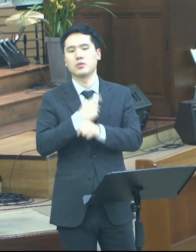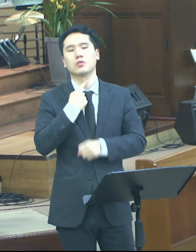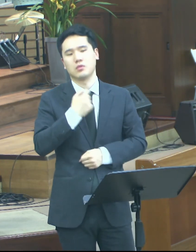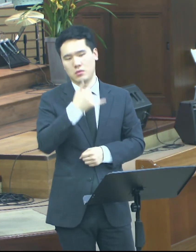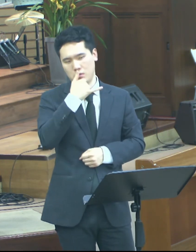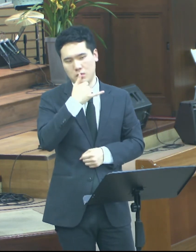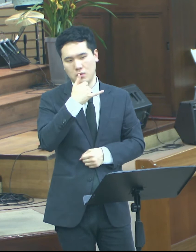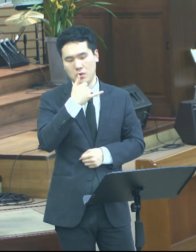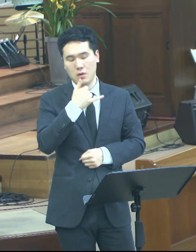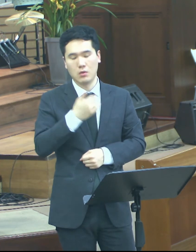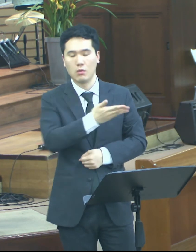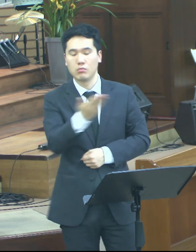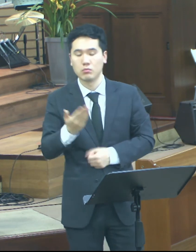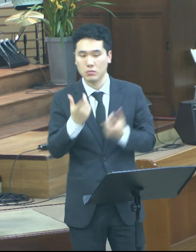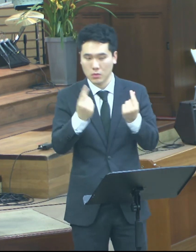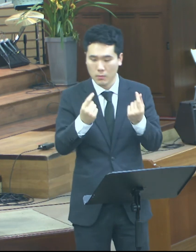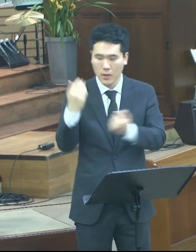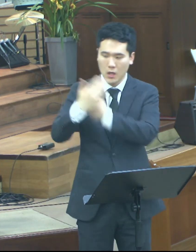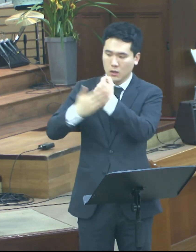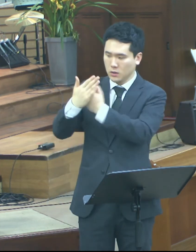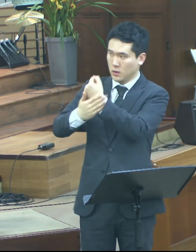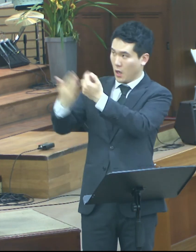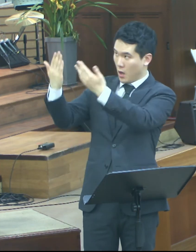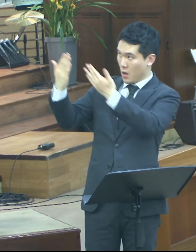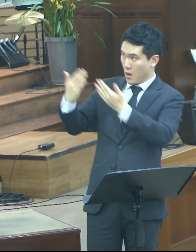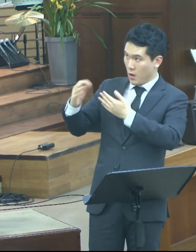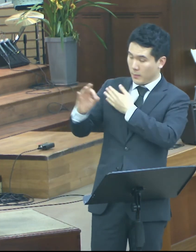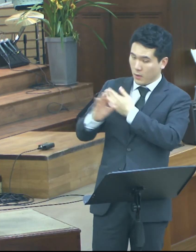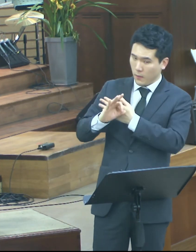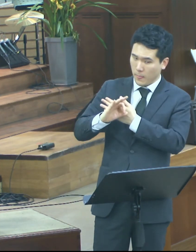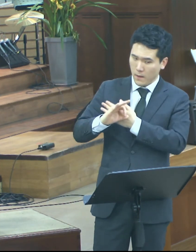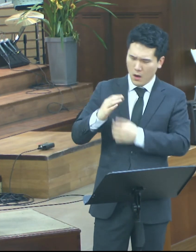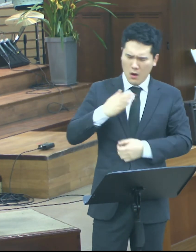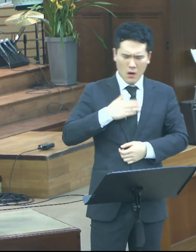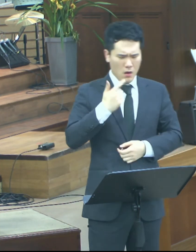듣고 싶고요 막 달게 느껴지고 너무너무 좋은 거예요.